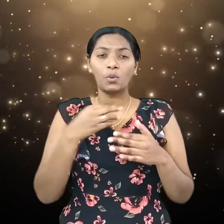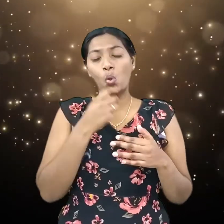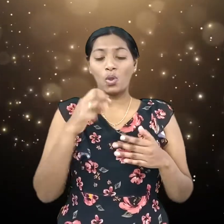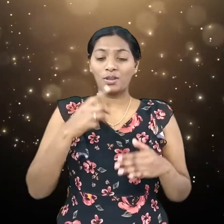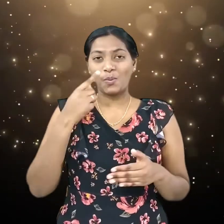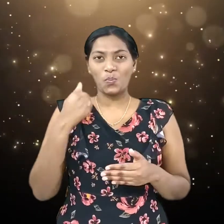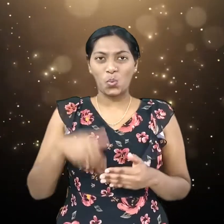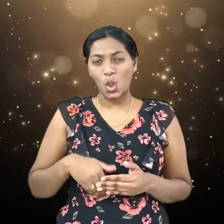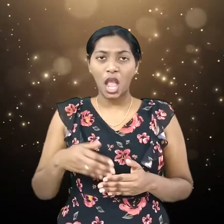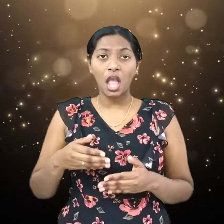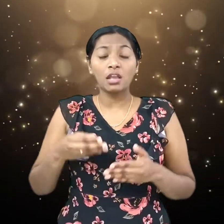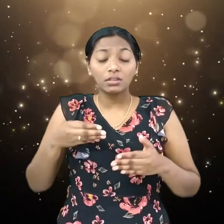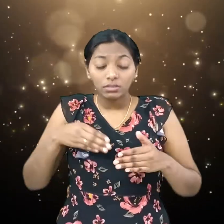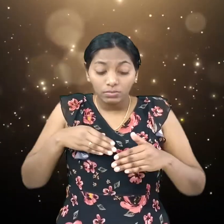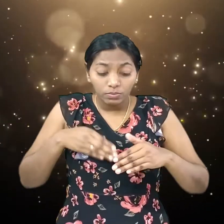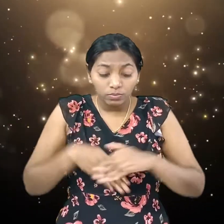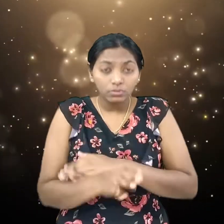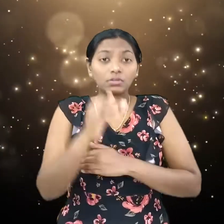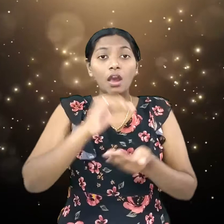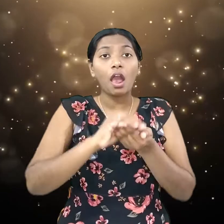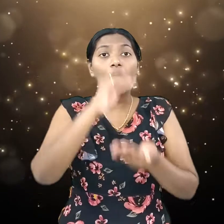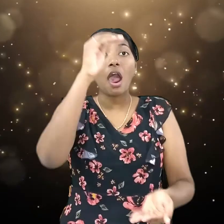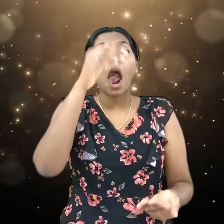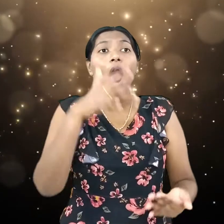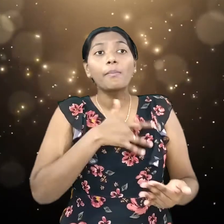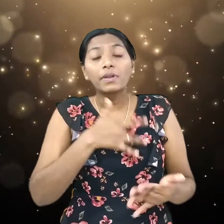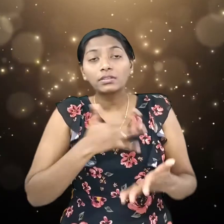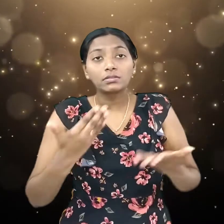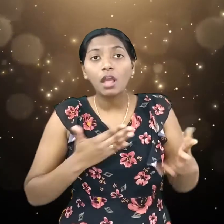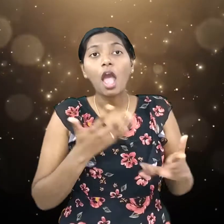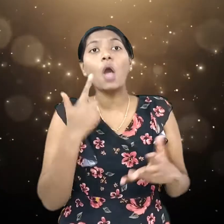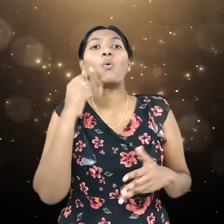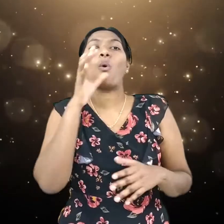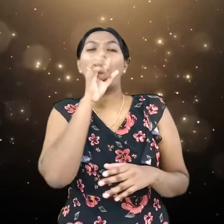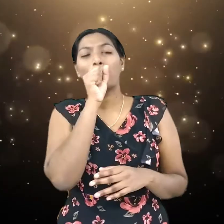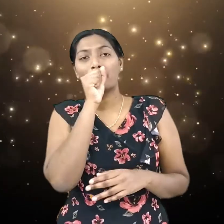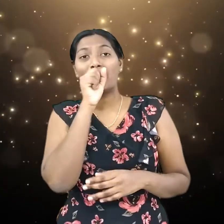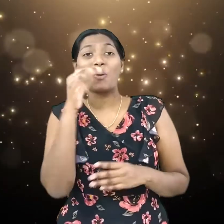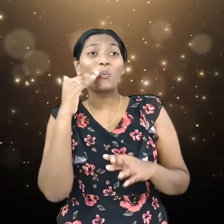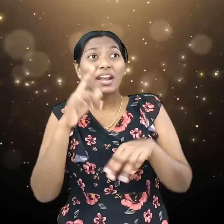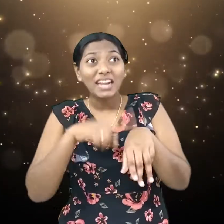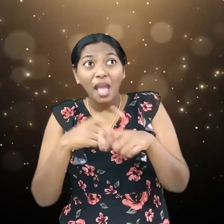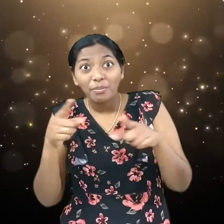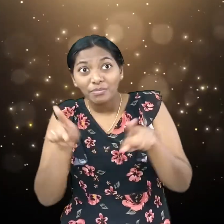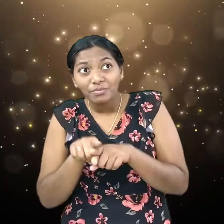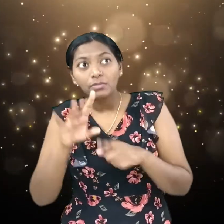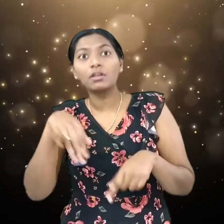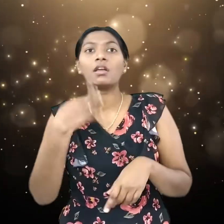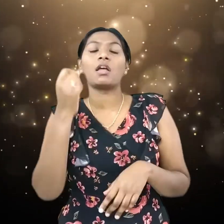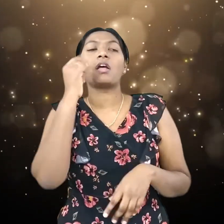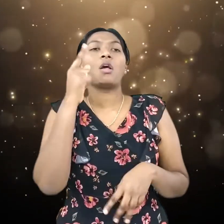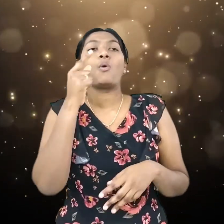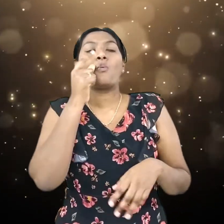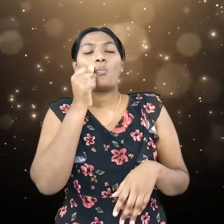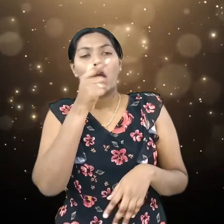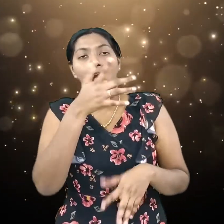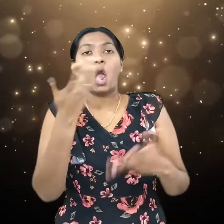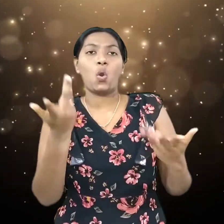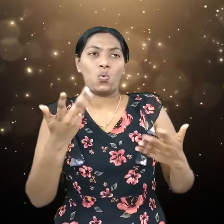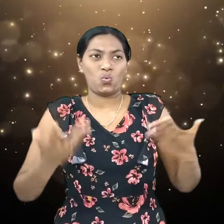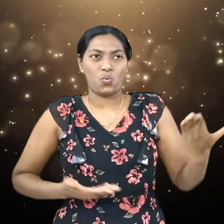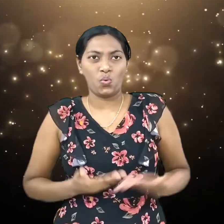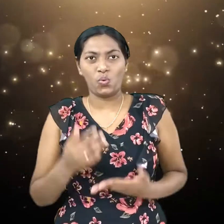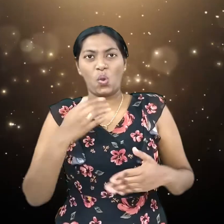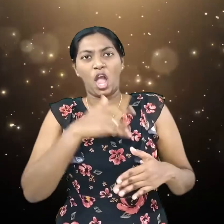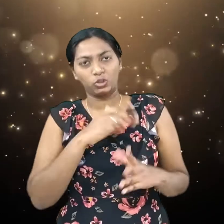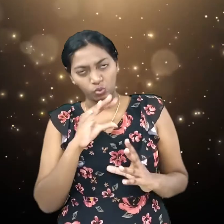वो तभी पता लगेगा जब समय आ जाएगा, क्या जाएगा, तब तक वो लड़का क्या है, गुप्त। वो